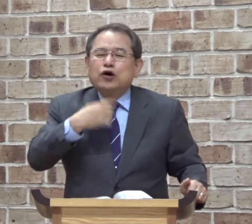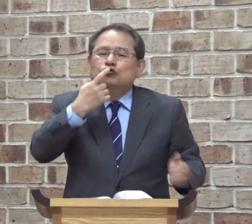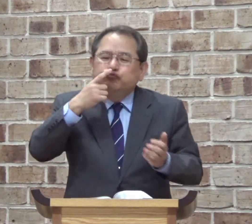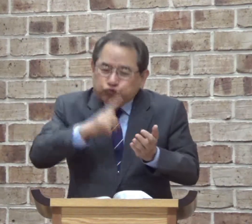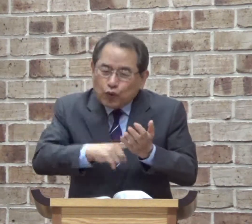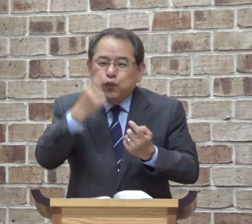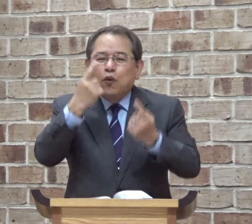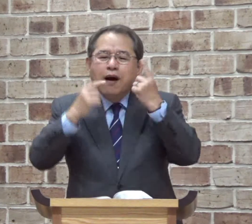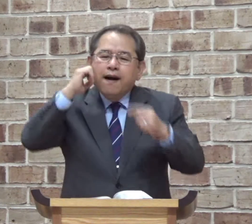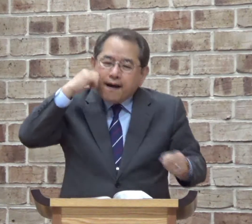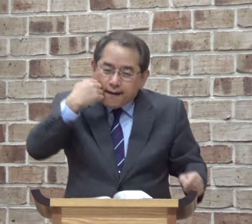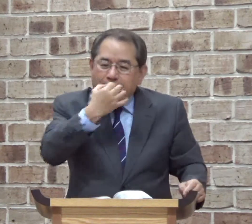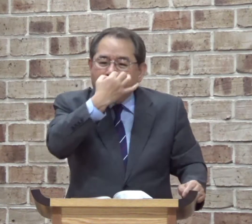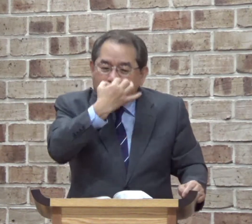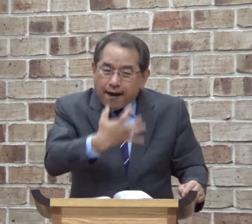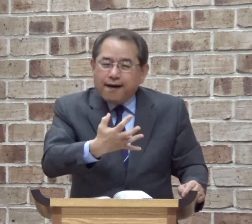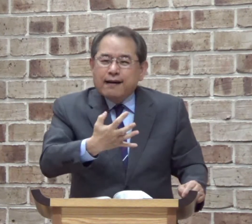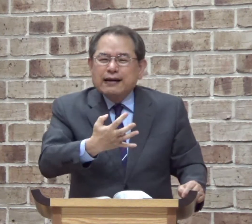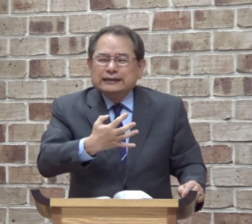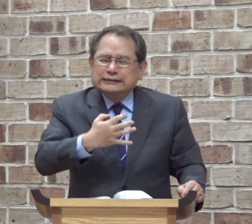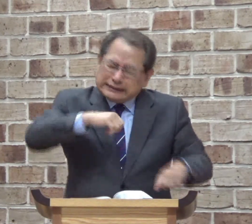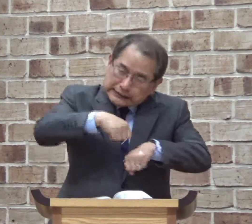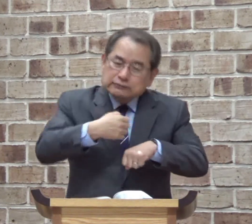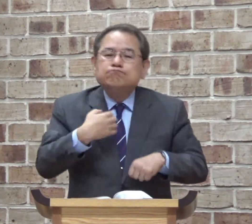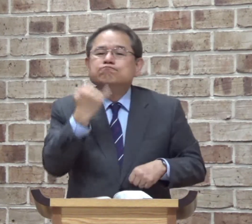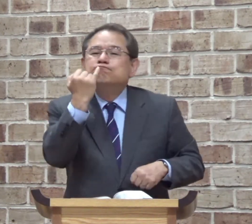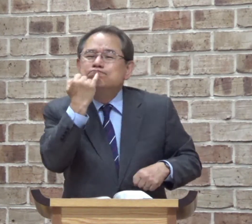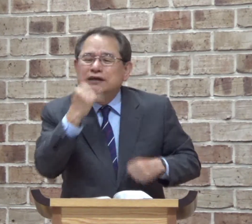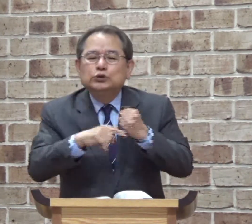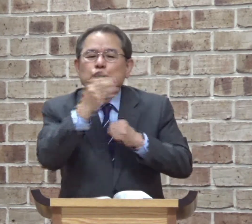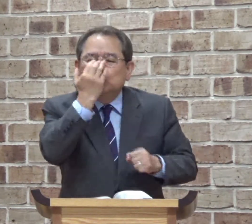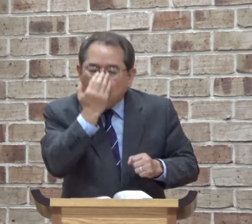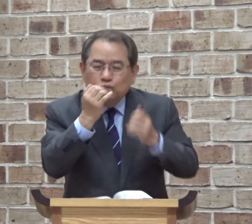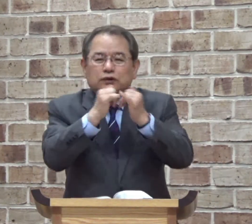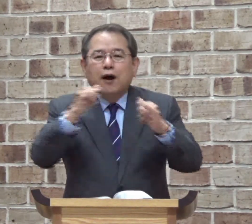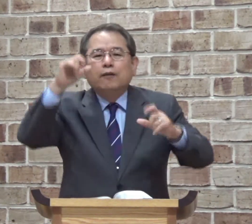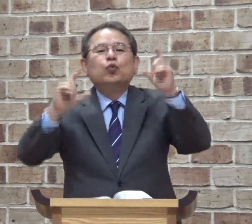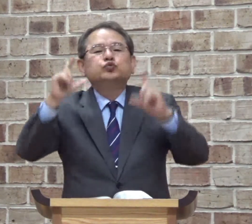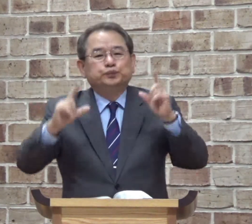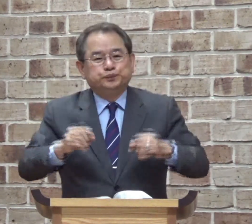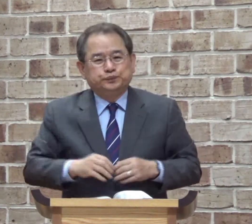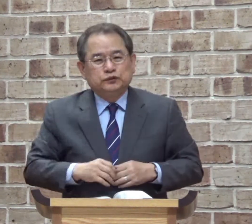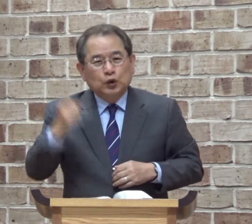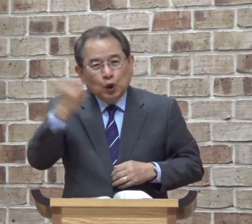제 이름처럼 똑같이 그런 뜻이 아니다. 상석이 아니라 말석에 앉는 사람.